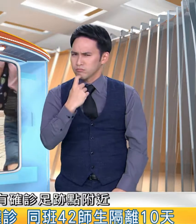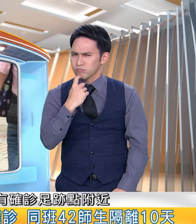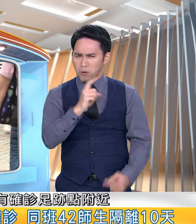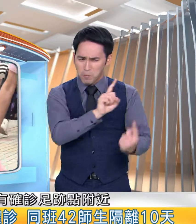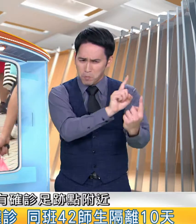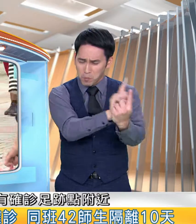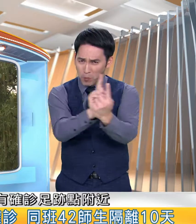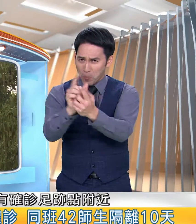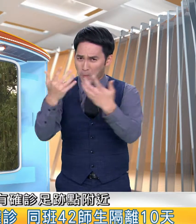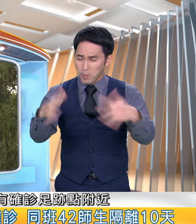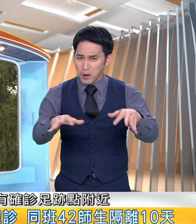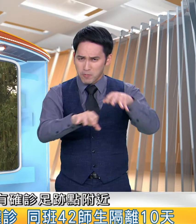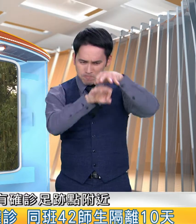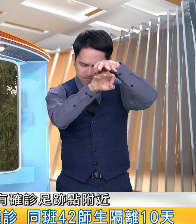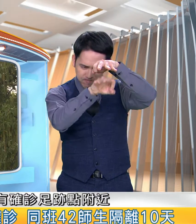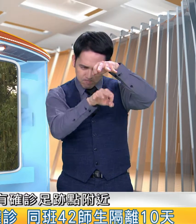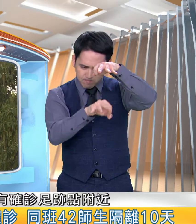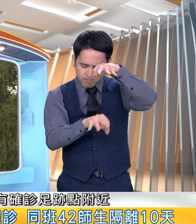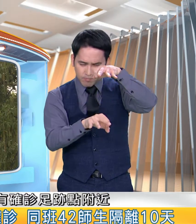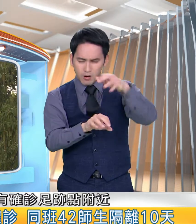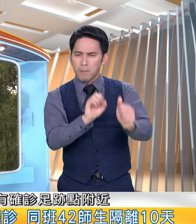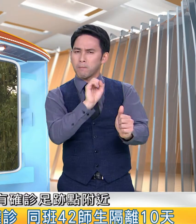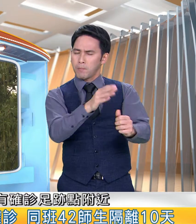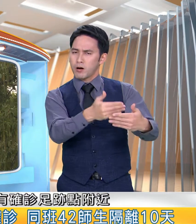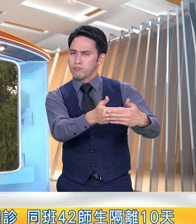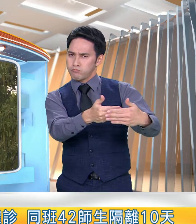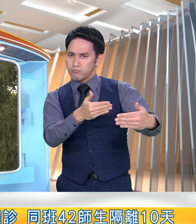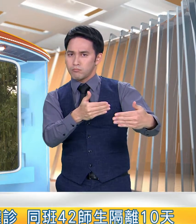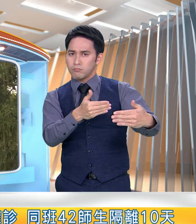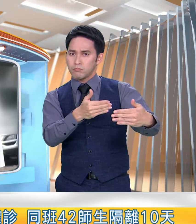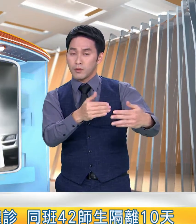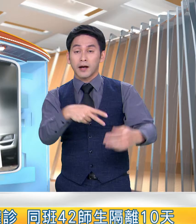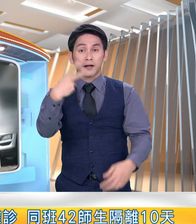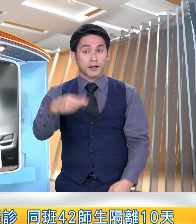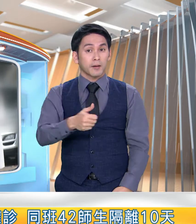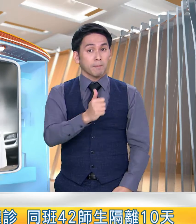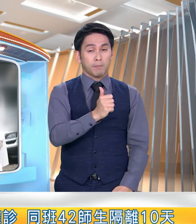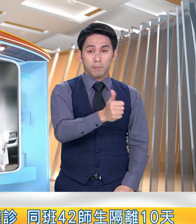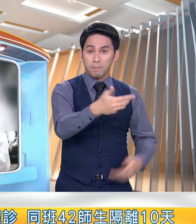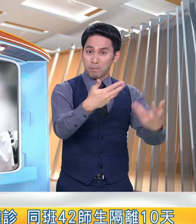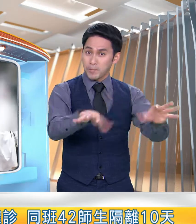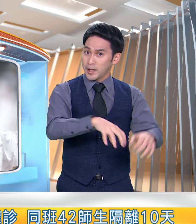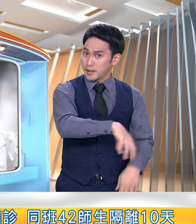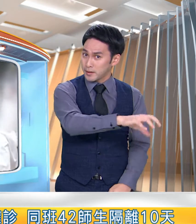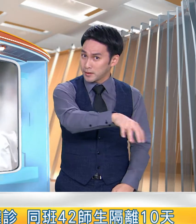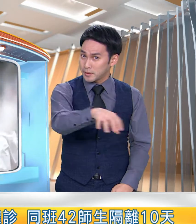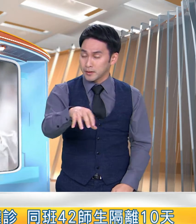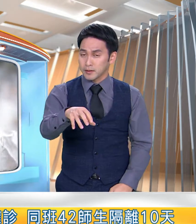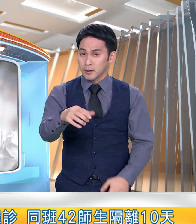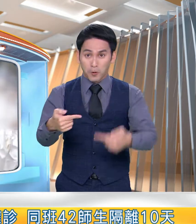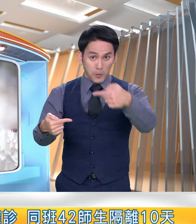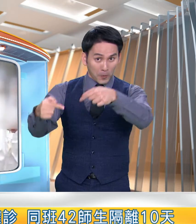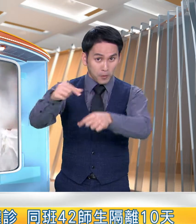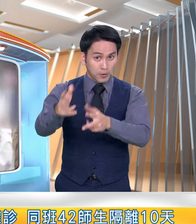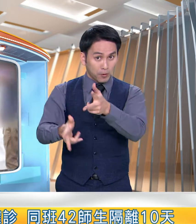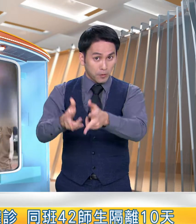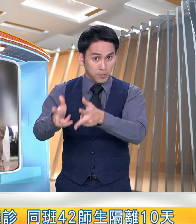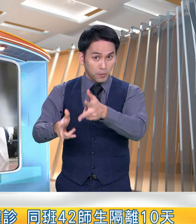且在化工厂还有确诊足迹点的附近设立筛检站。